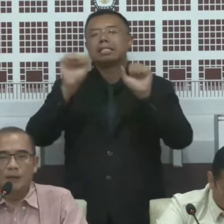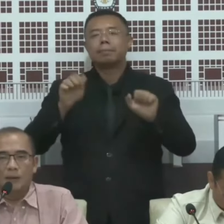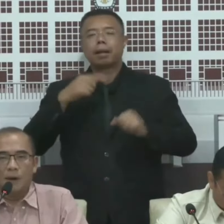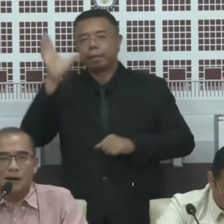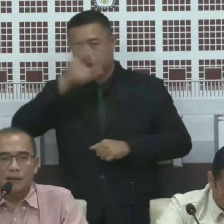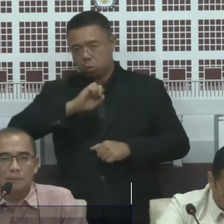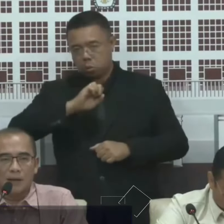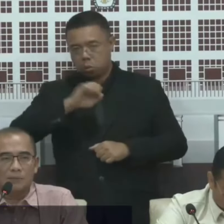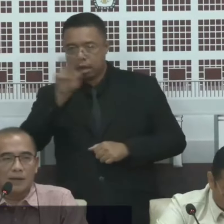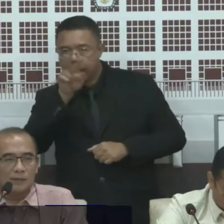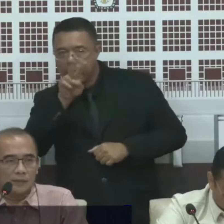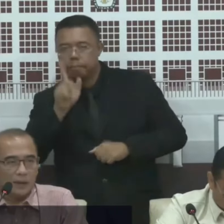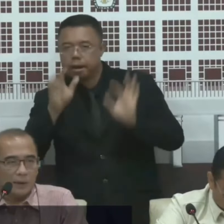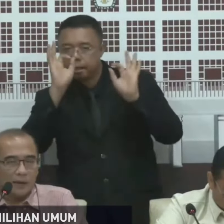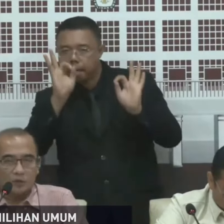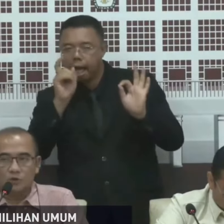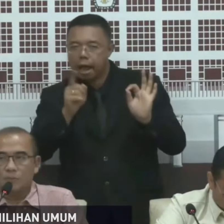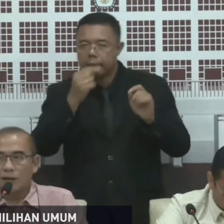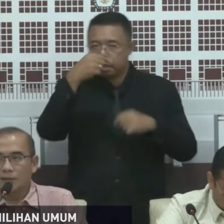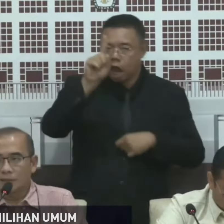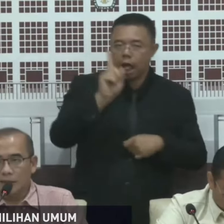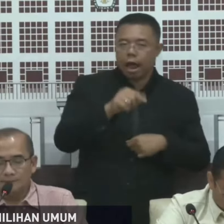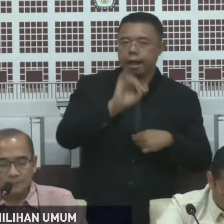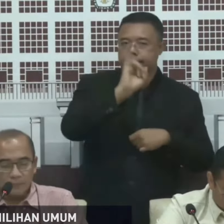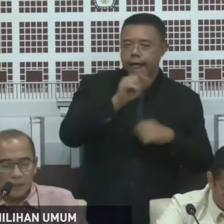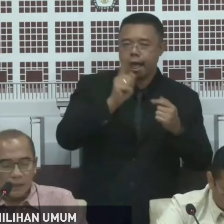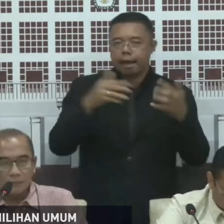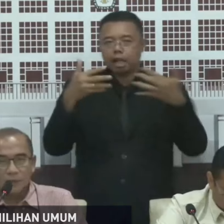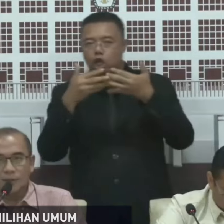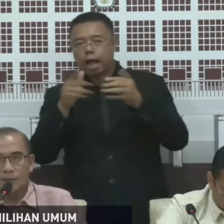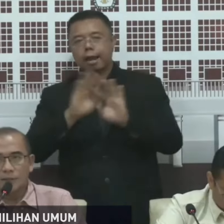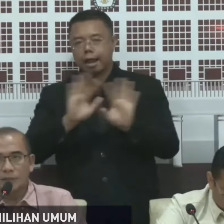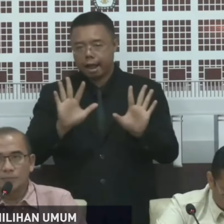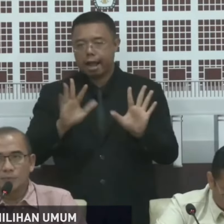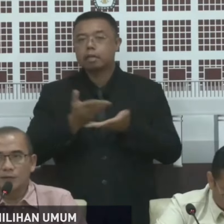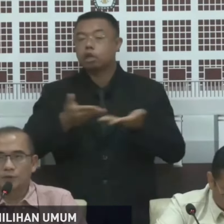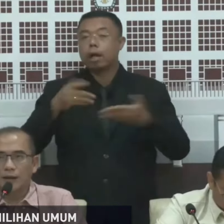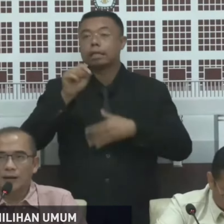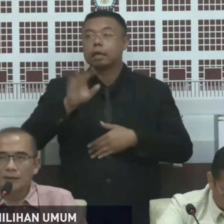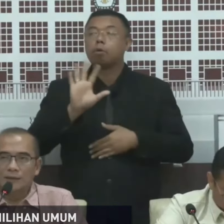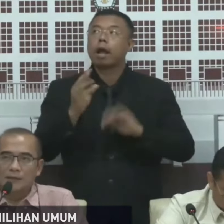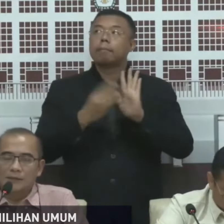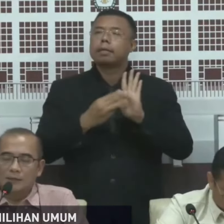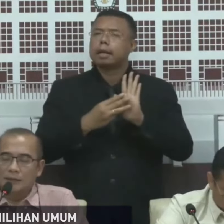termonitor. Mana yang pas, mana yang tidak, mana yang cocok, mana yang tidak. Dalam situasi ini kan bukan